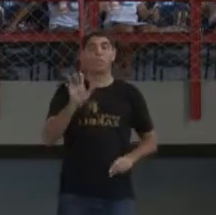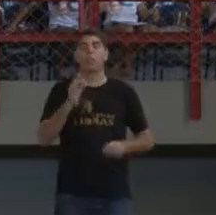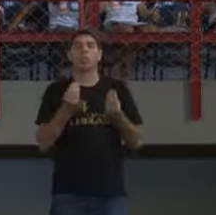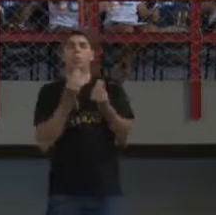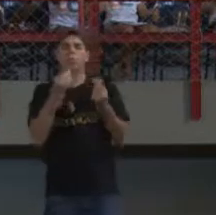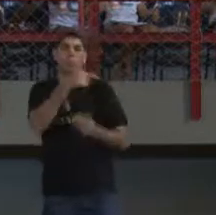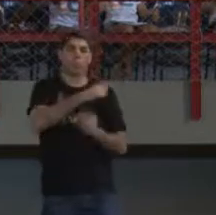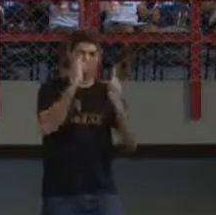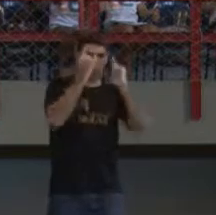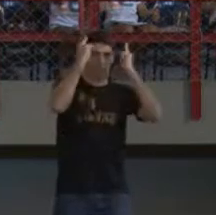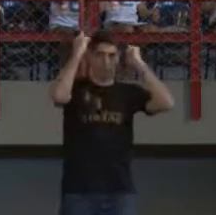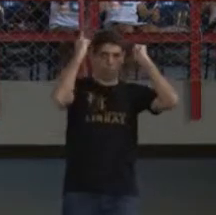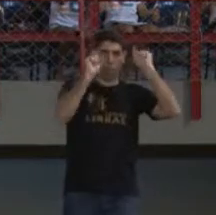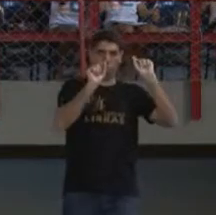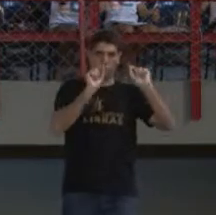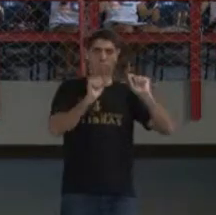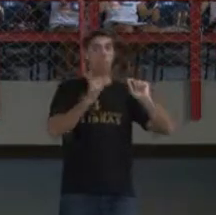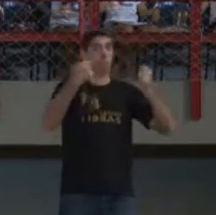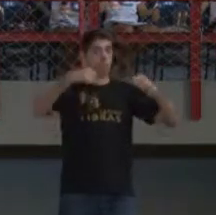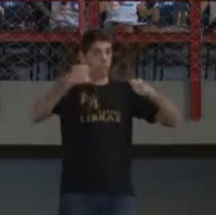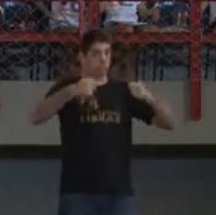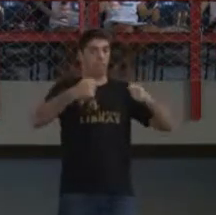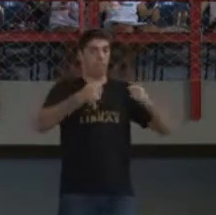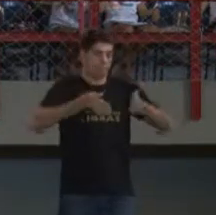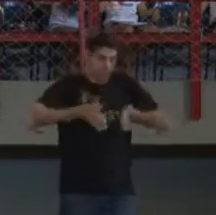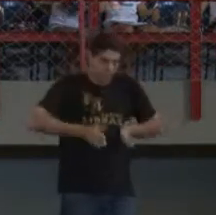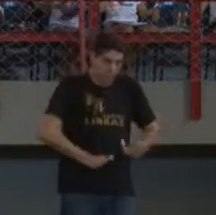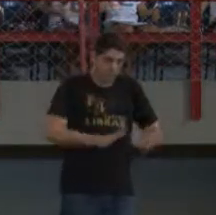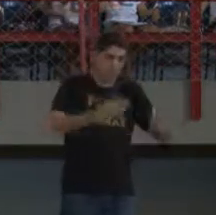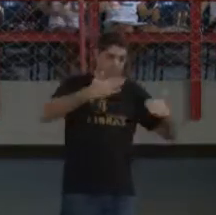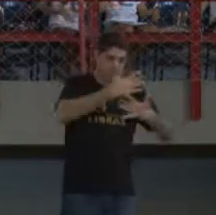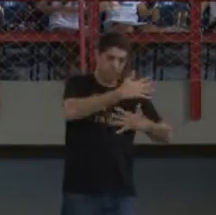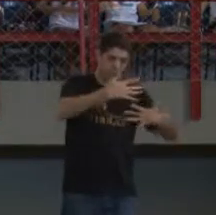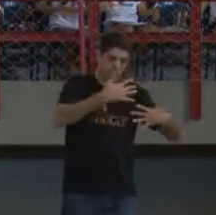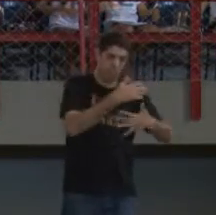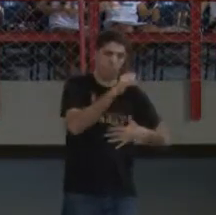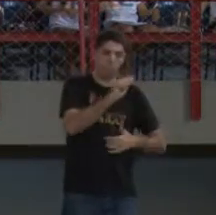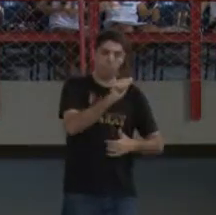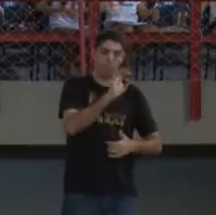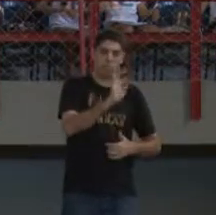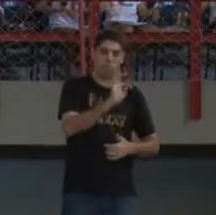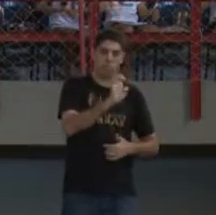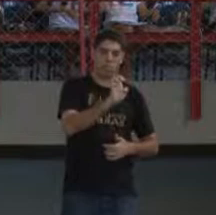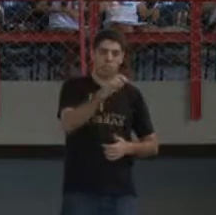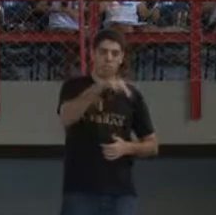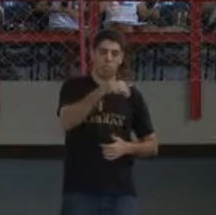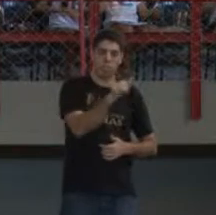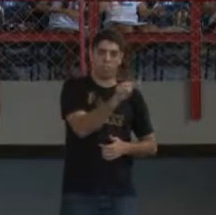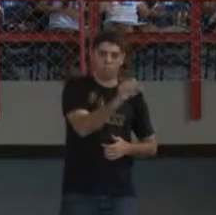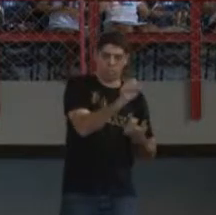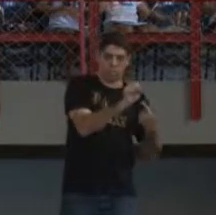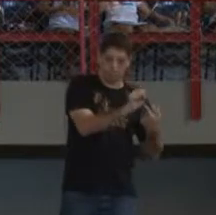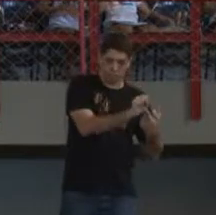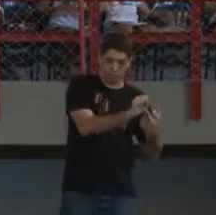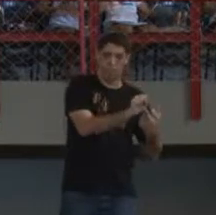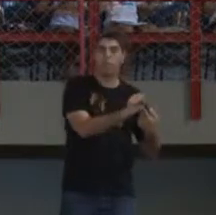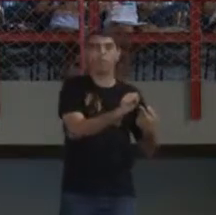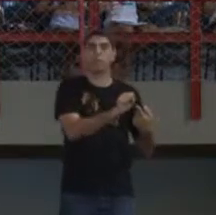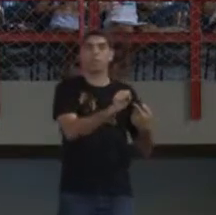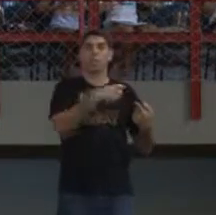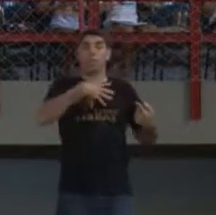senão a gente volta à pergunta do nosso colega lá, tá? Filho de pai e mãe ateniense e que